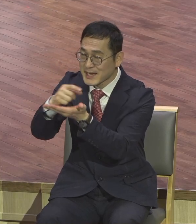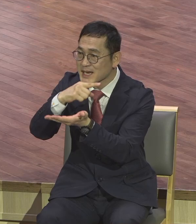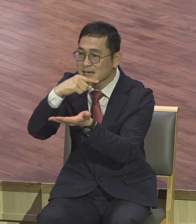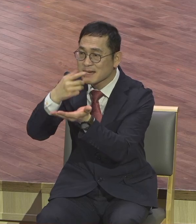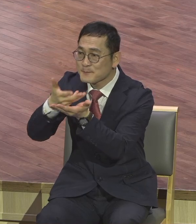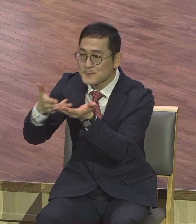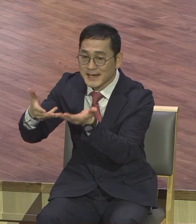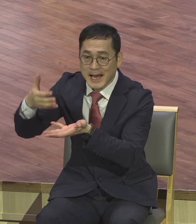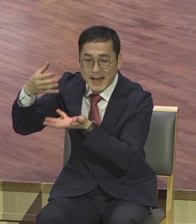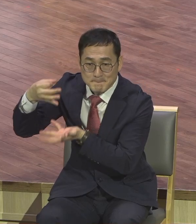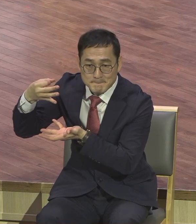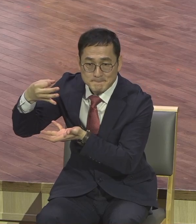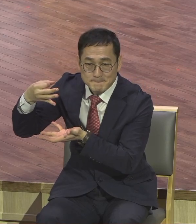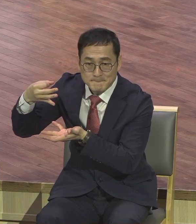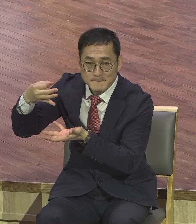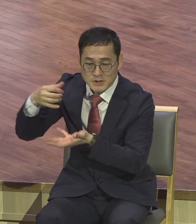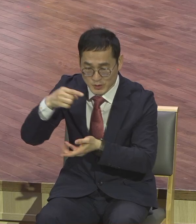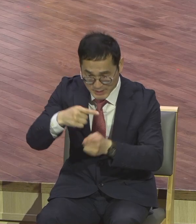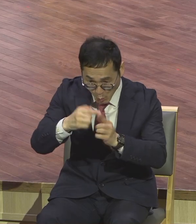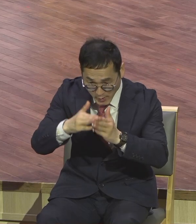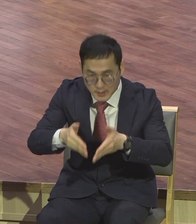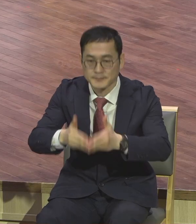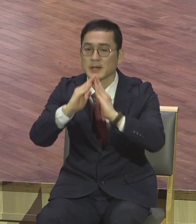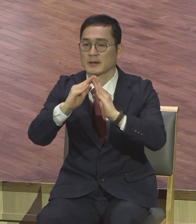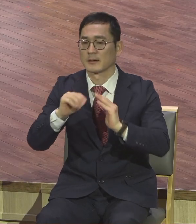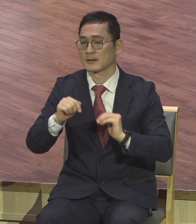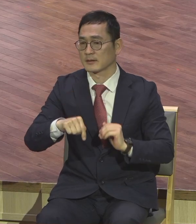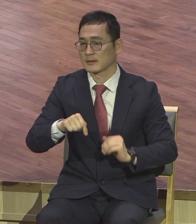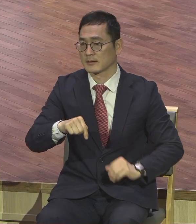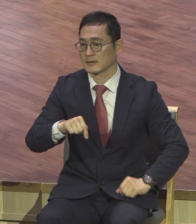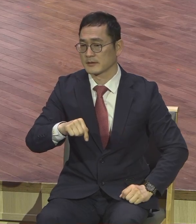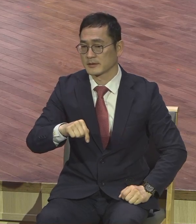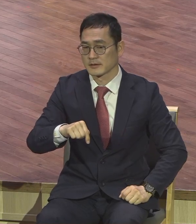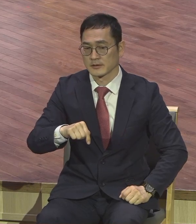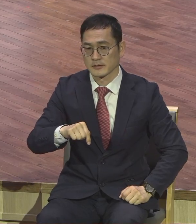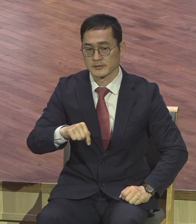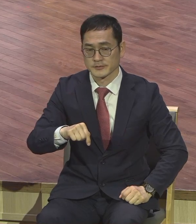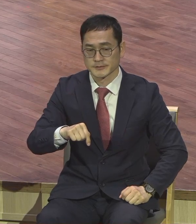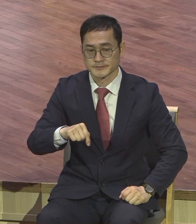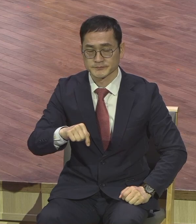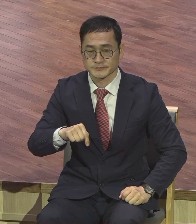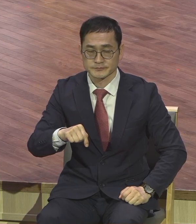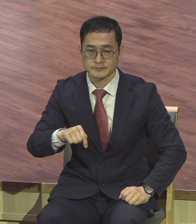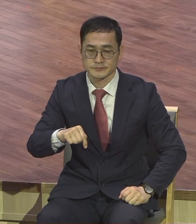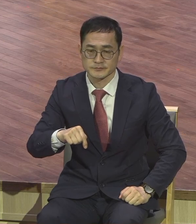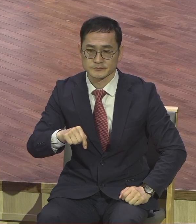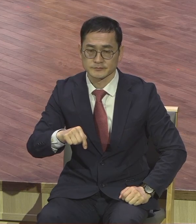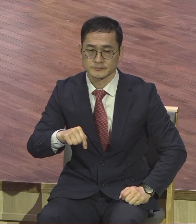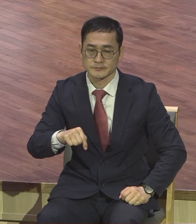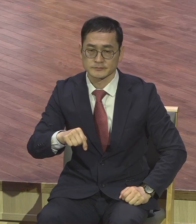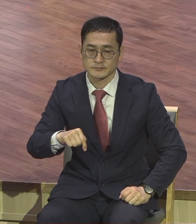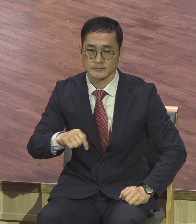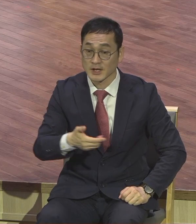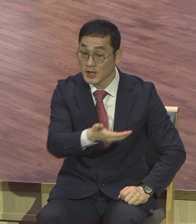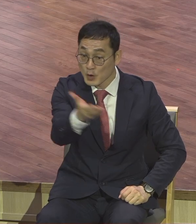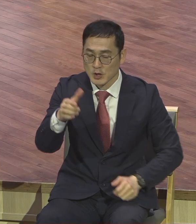교회 구원받은 가장 존귀한 존재임을 여러분 스스로와 깨닫고